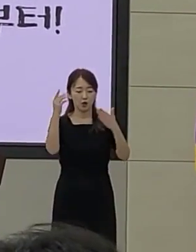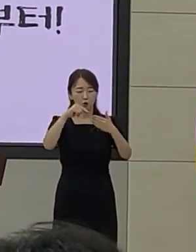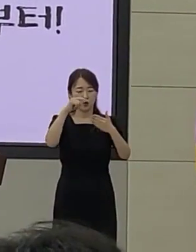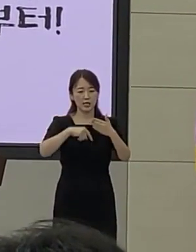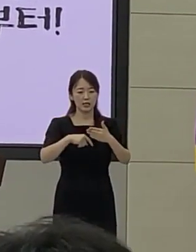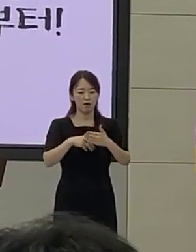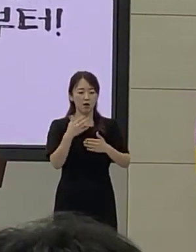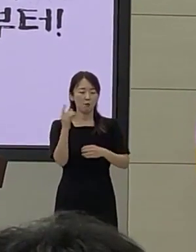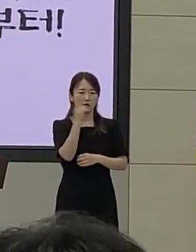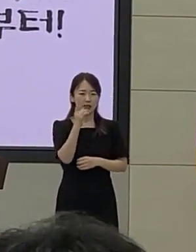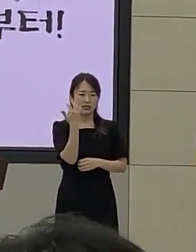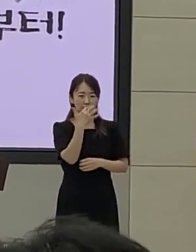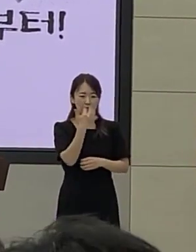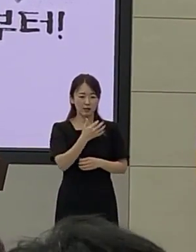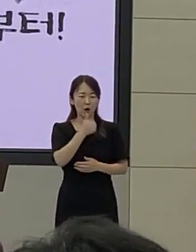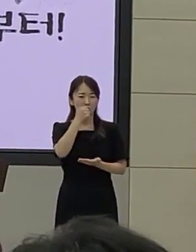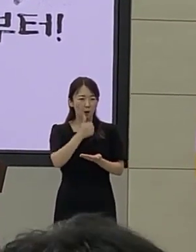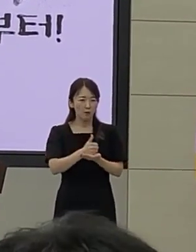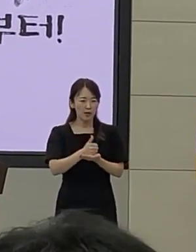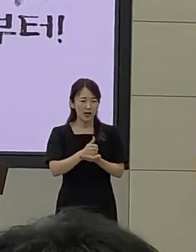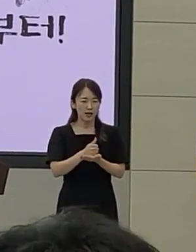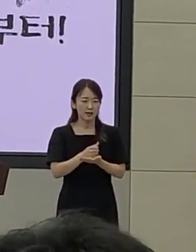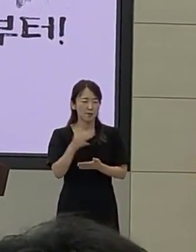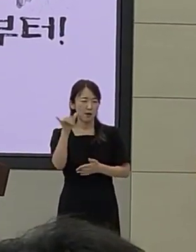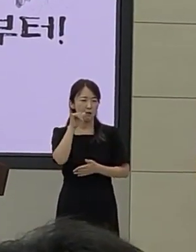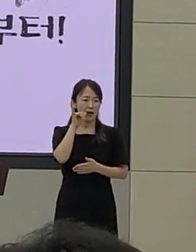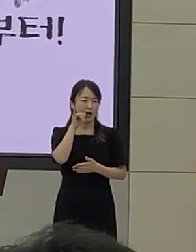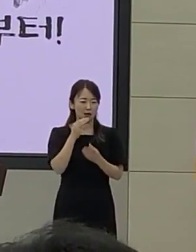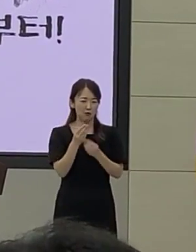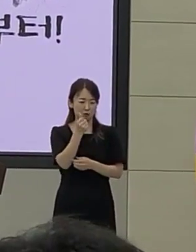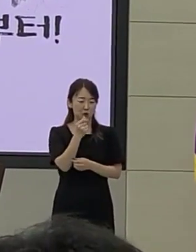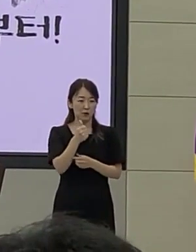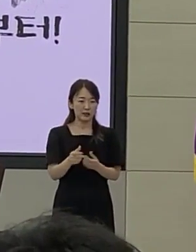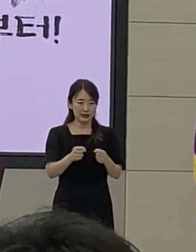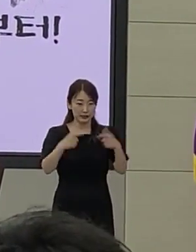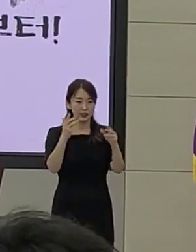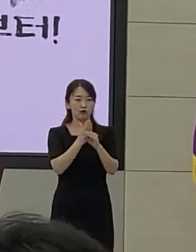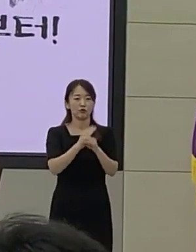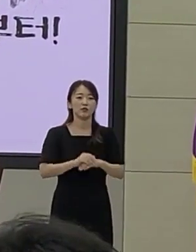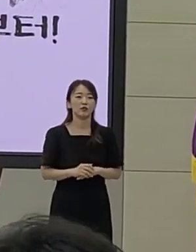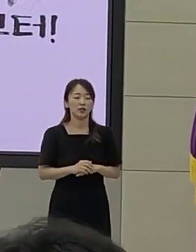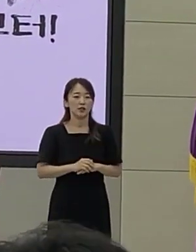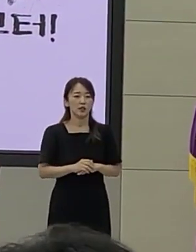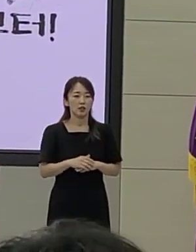최근 학내에서 디지털 성범죄와 마약 도박 등 각종 문제가 날로 증가하고